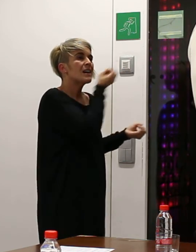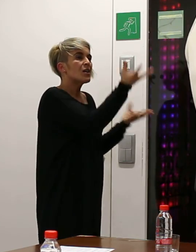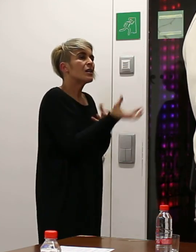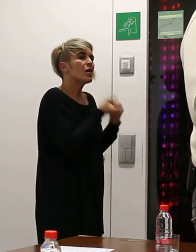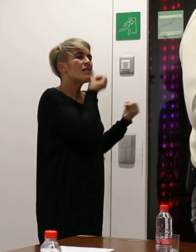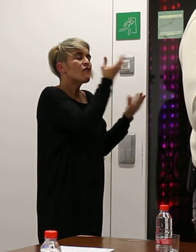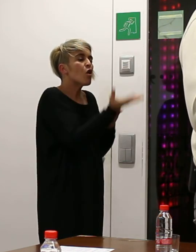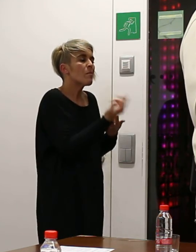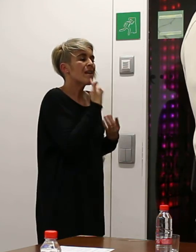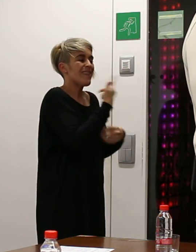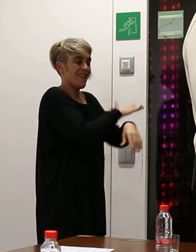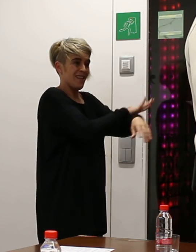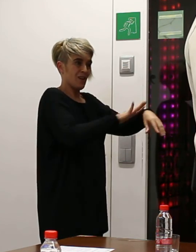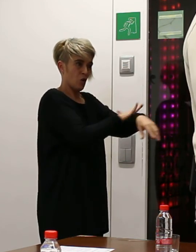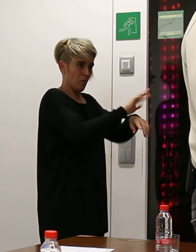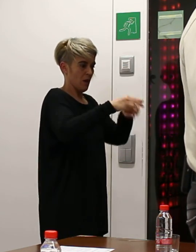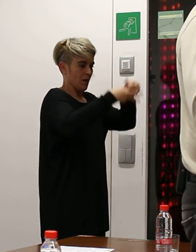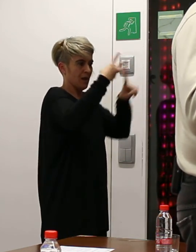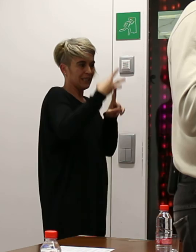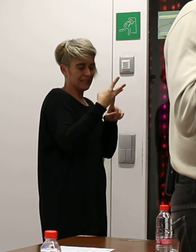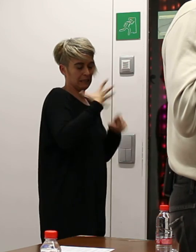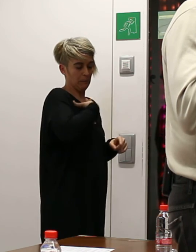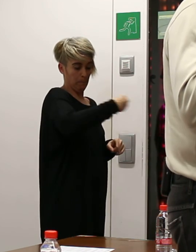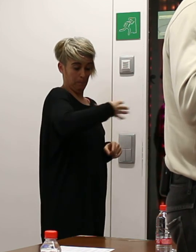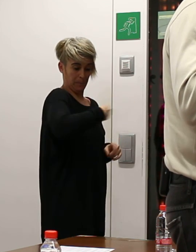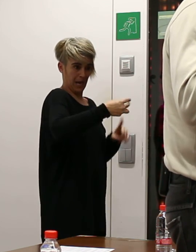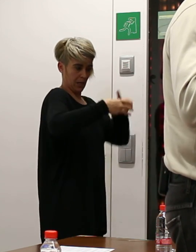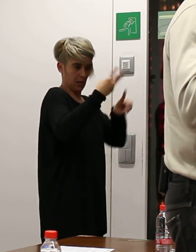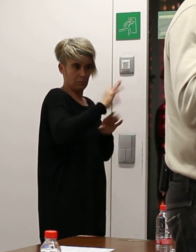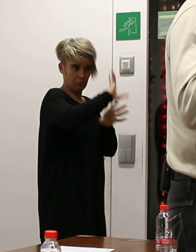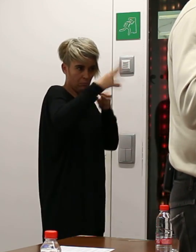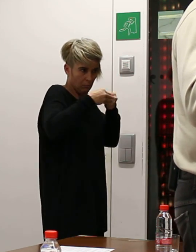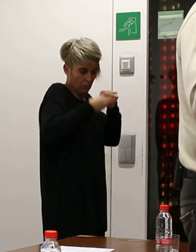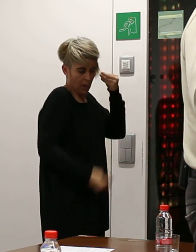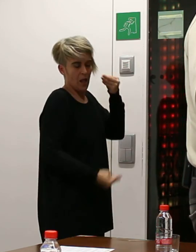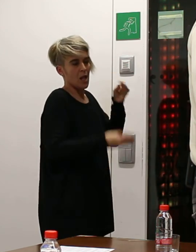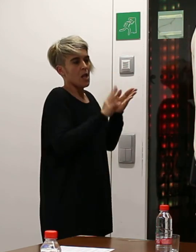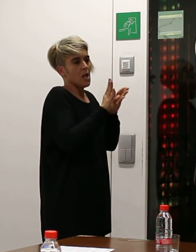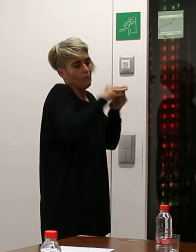basa el Gobierno son estas tres páginas que acompañan. Es un informe absolutamente ridículo, mentiroso, falso.